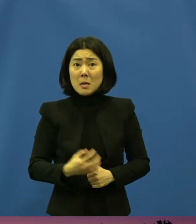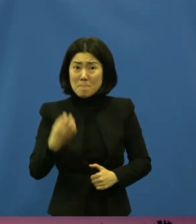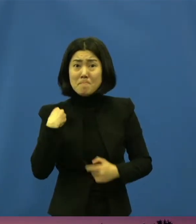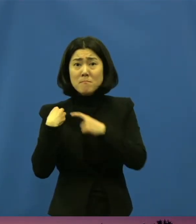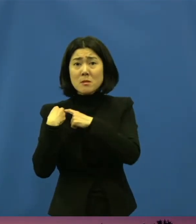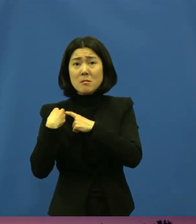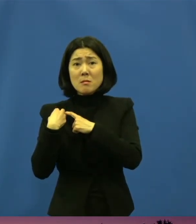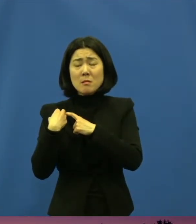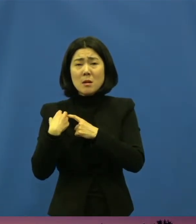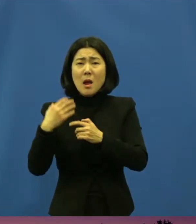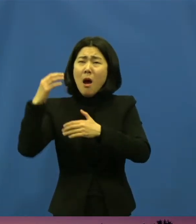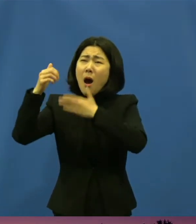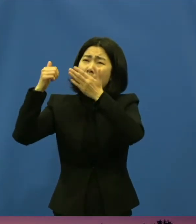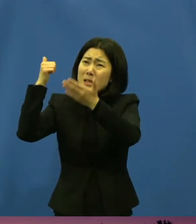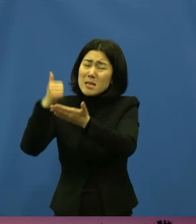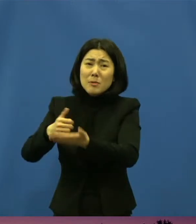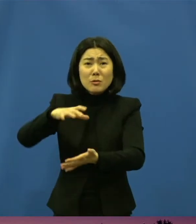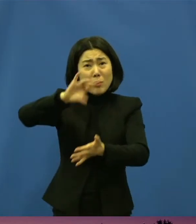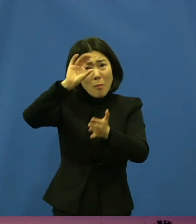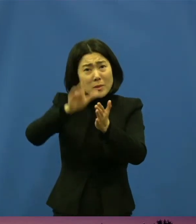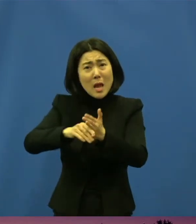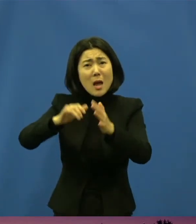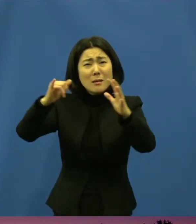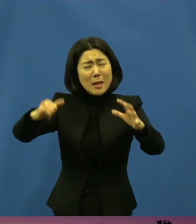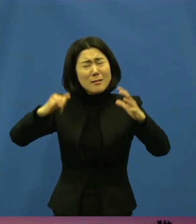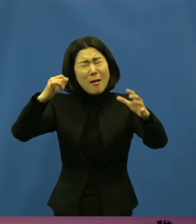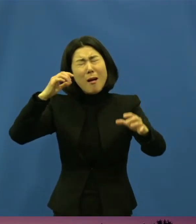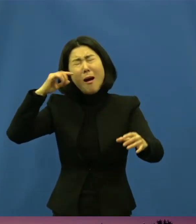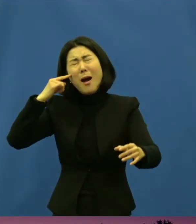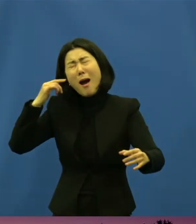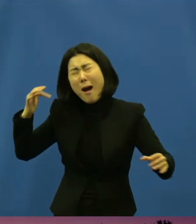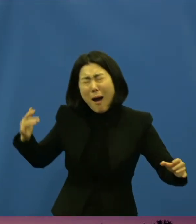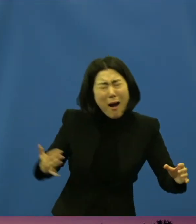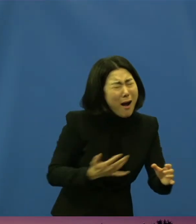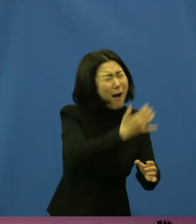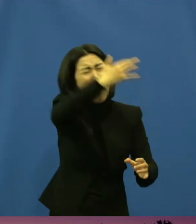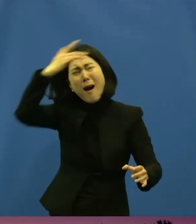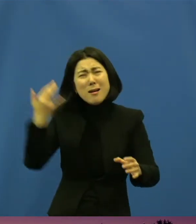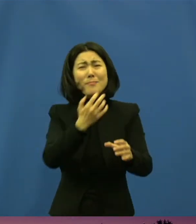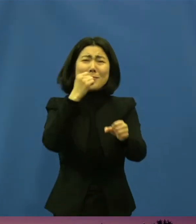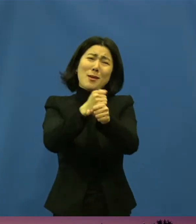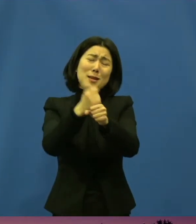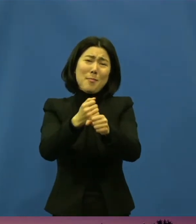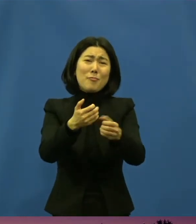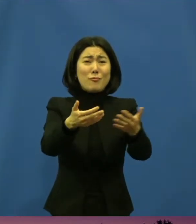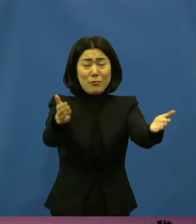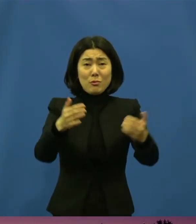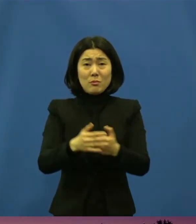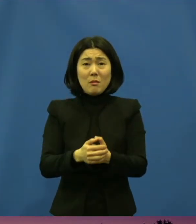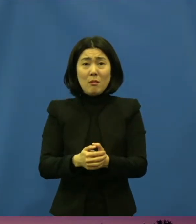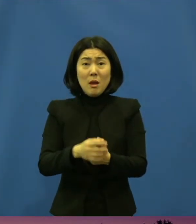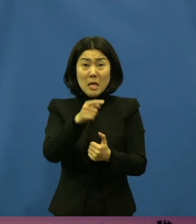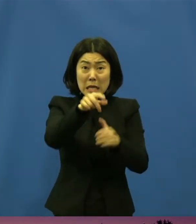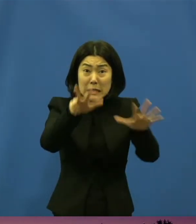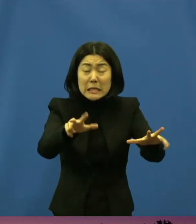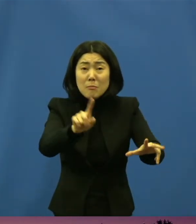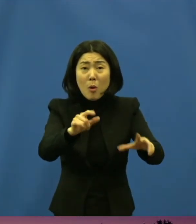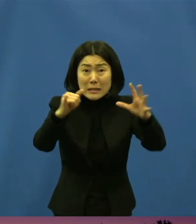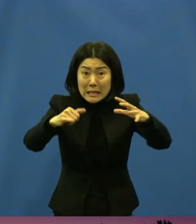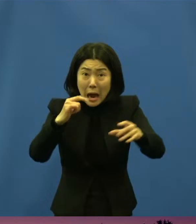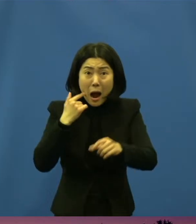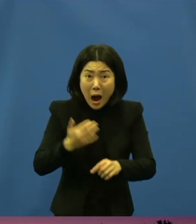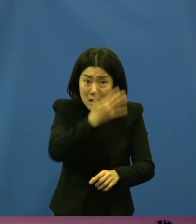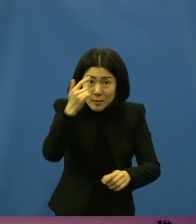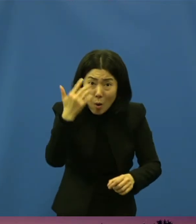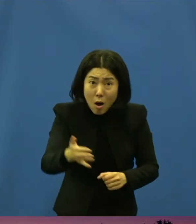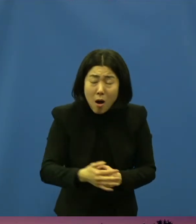하나님이 아름답게 지으신 것, 하나님이 아름답게 만드신 것을 우리가 그 본래 모습으로 돌아가게 하는 것.